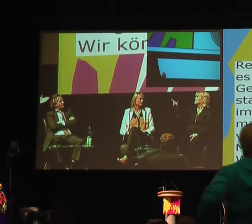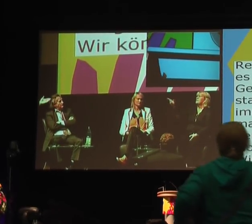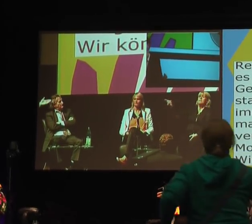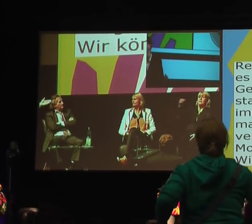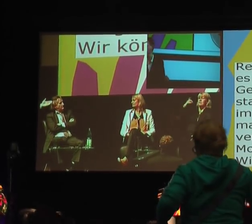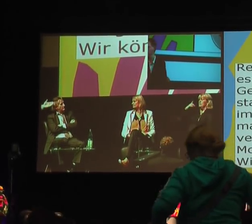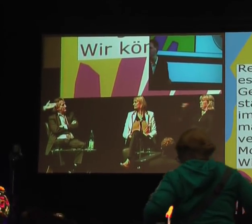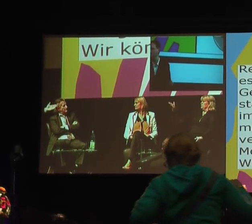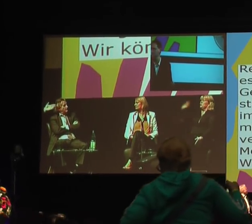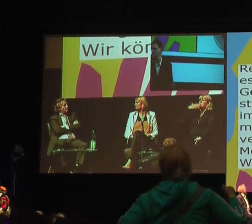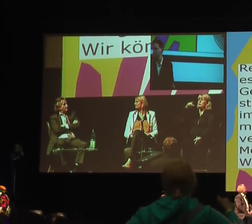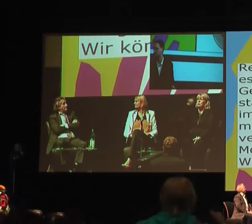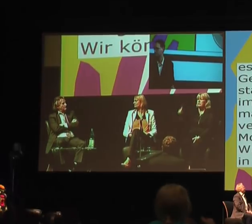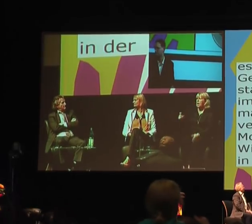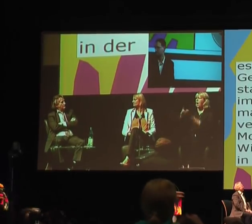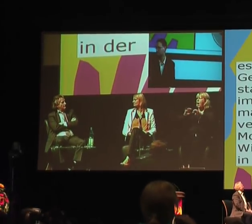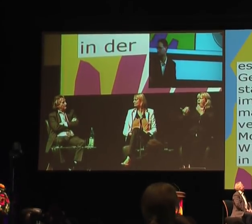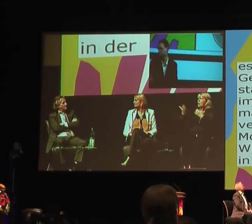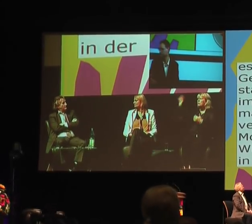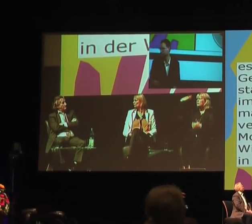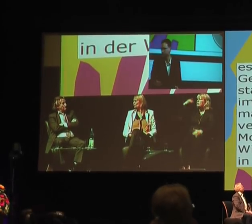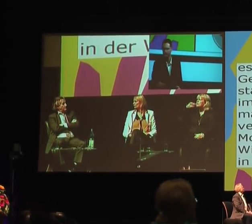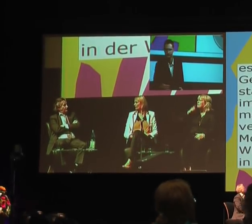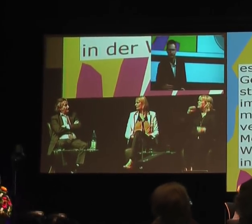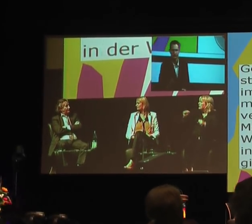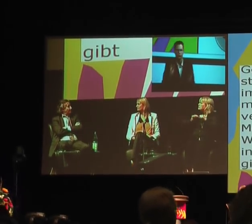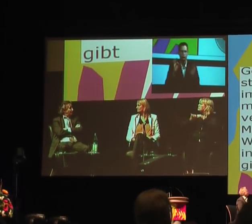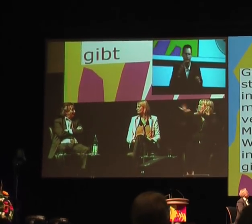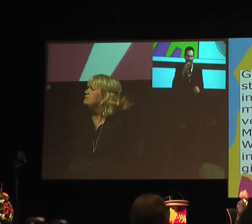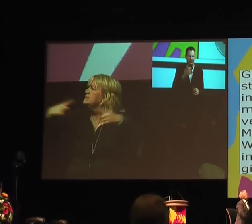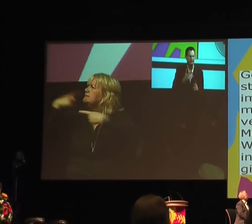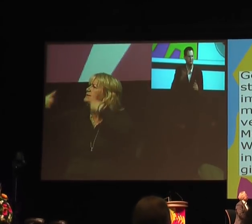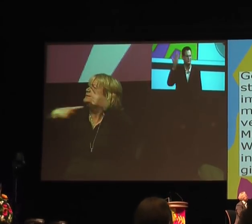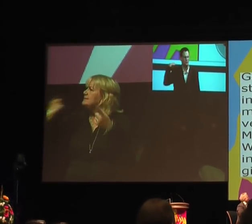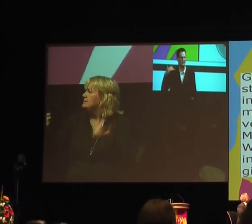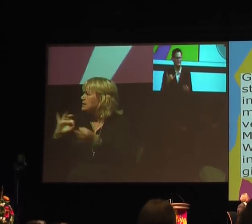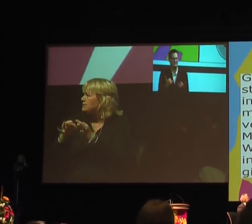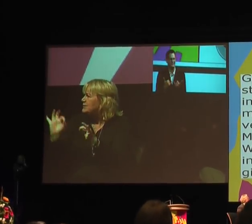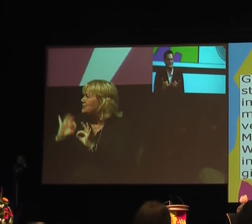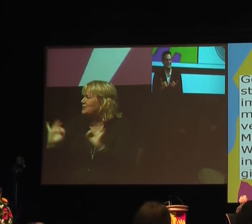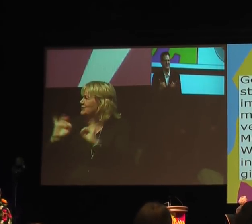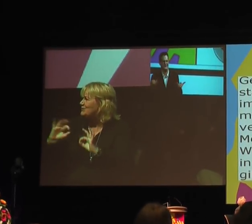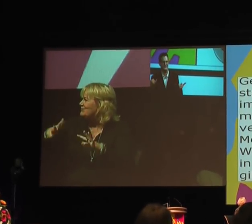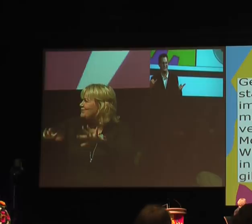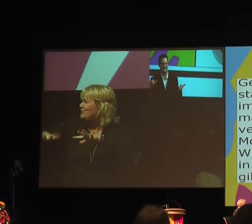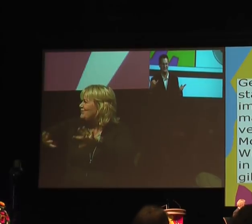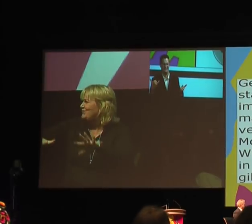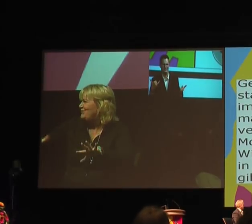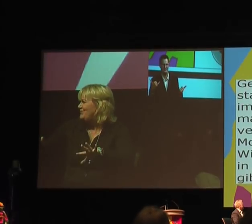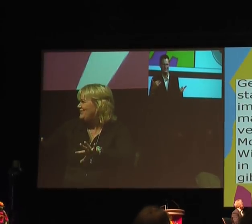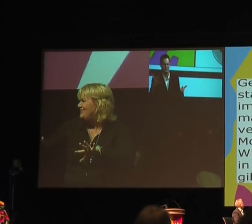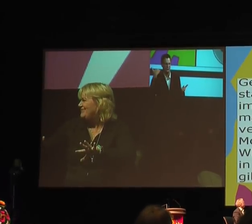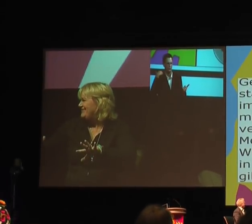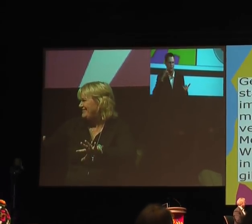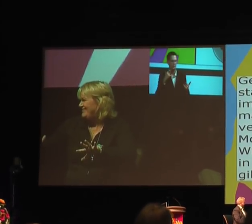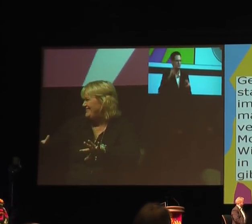Sachen drinstehen. Und unsere Aufgabe als Multiplikatoren ist, genau das dann eben zu verbreiten und überhaupt in die öffentlichen Bewusstsein zu